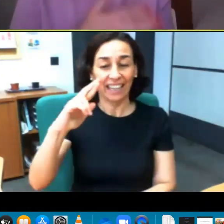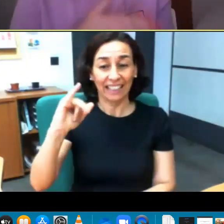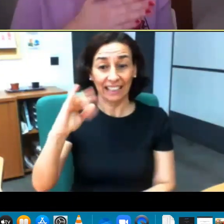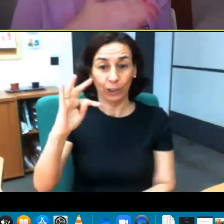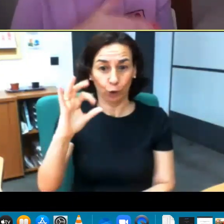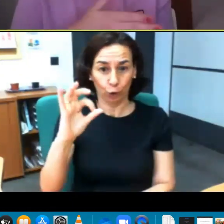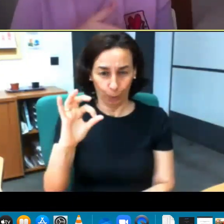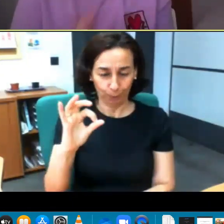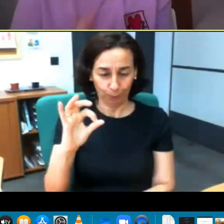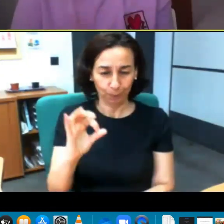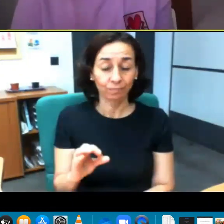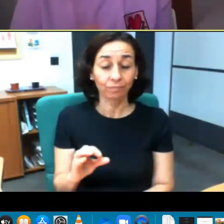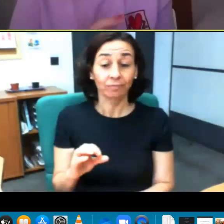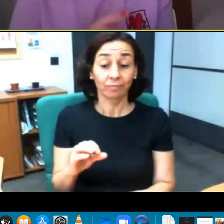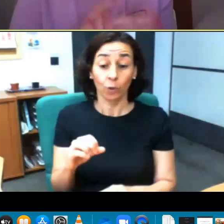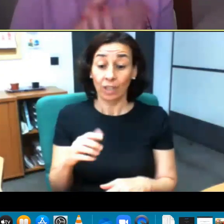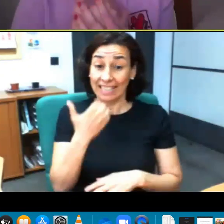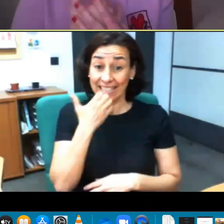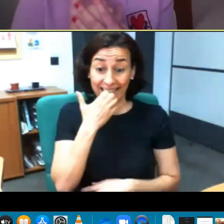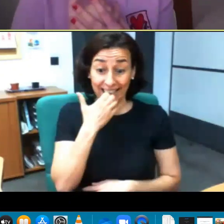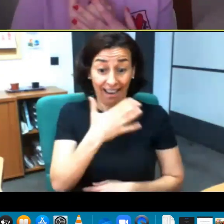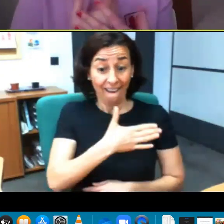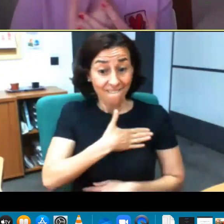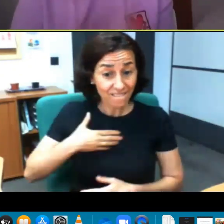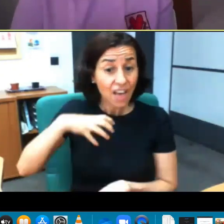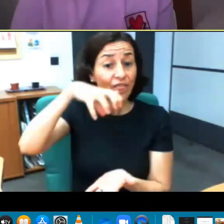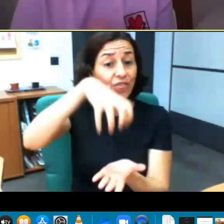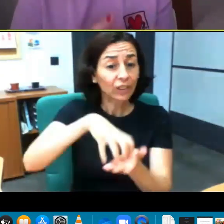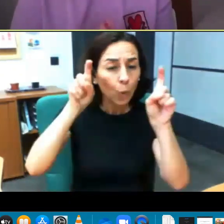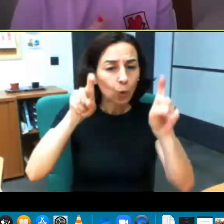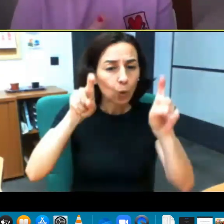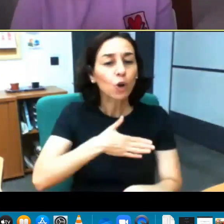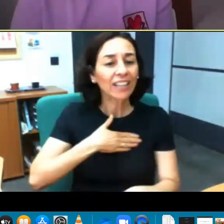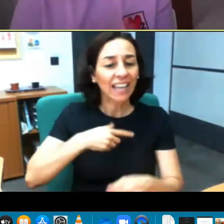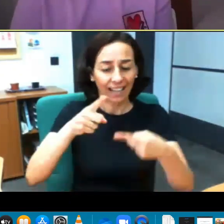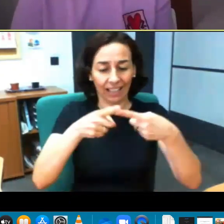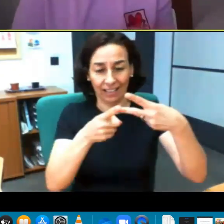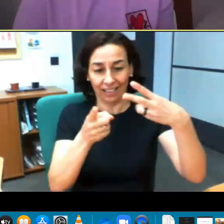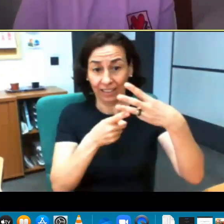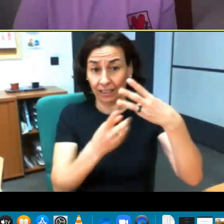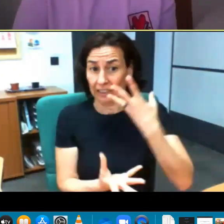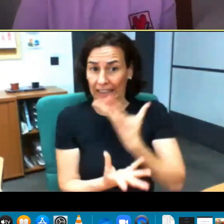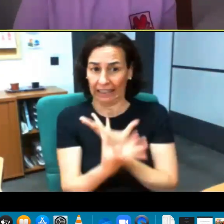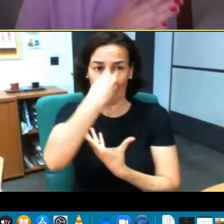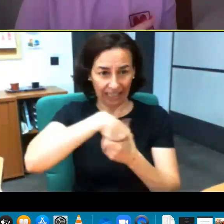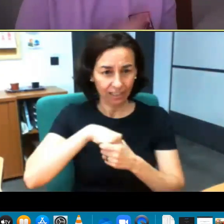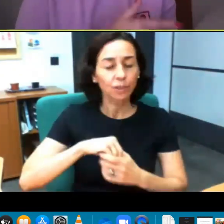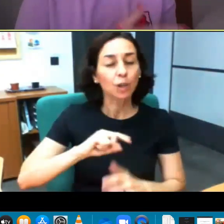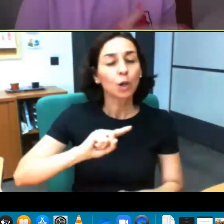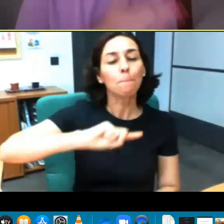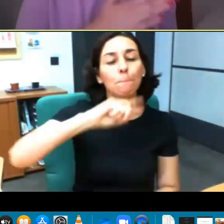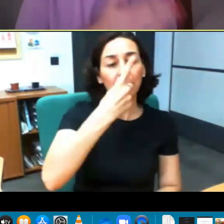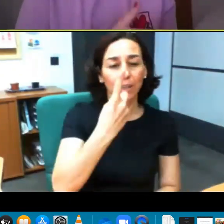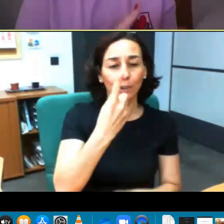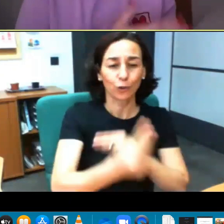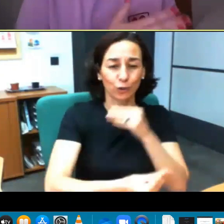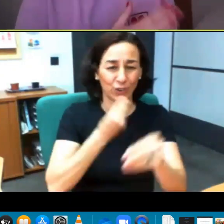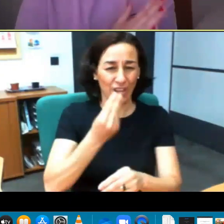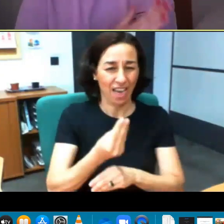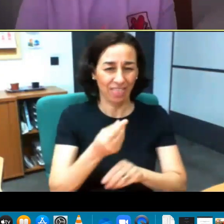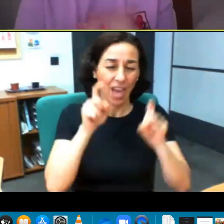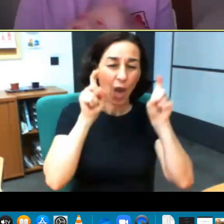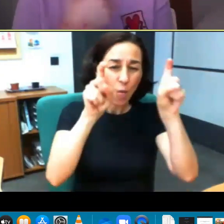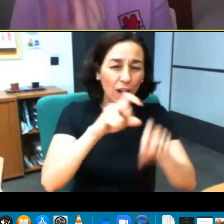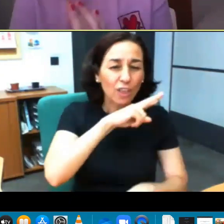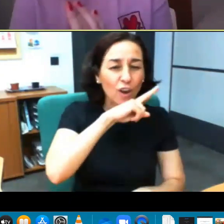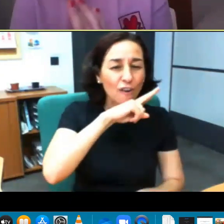todas las 3 actividades, se pretende que la educación en valores se realice primero para así dar pie a que esos alumnos puedan ayudar el